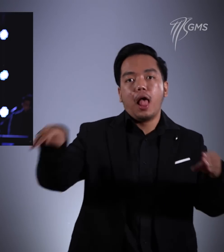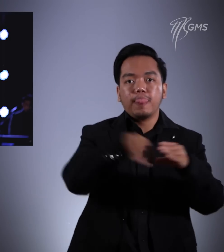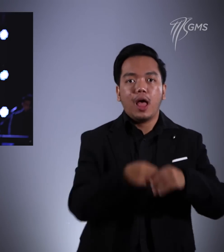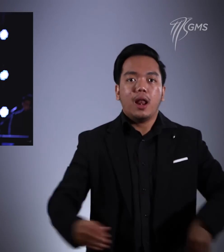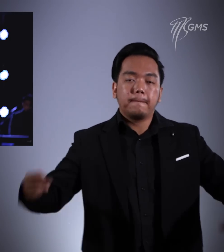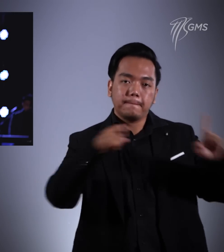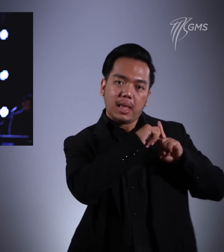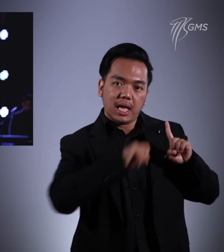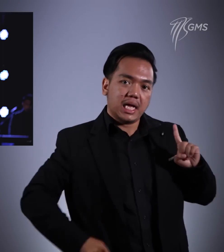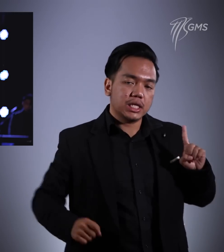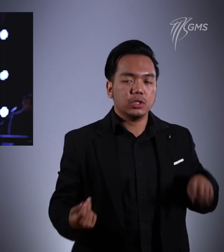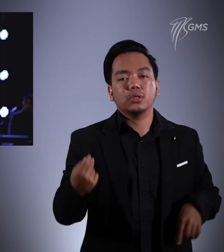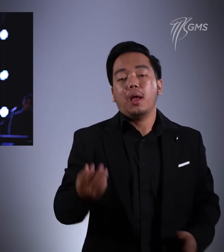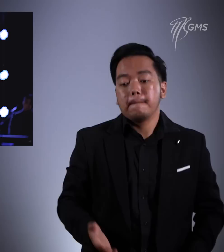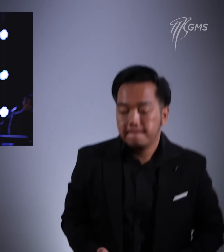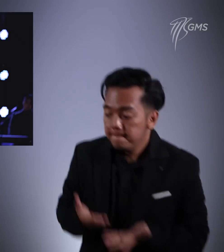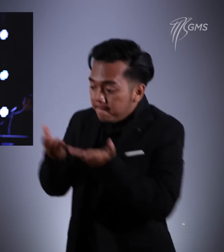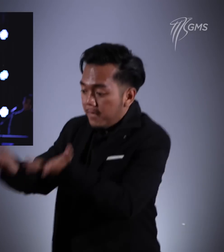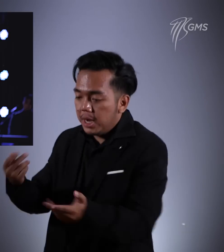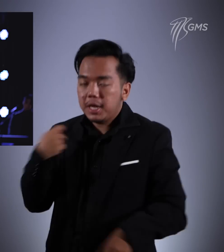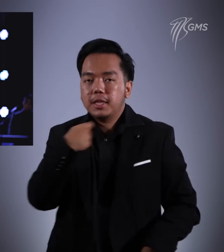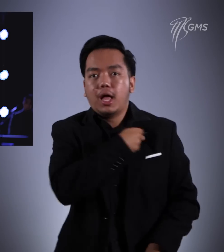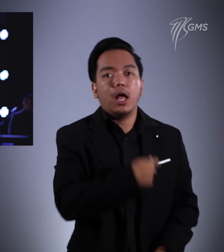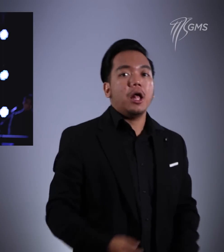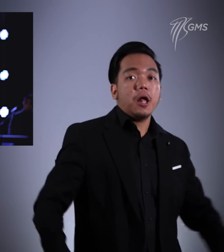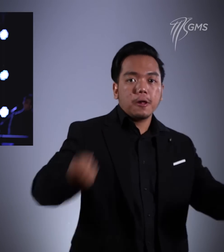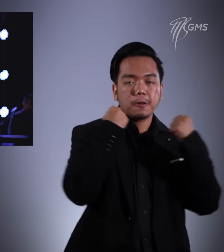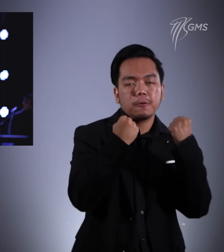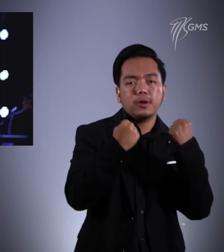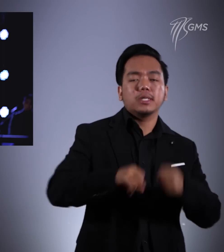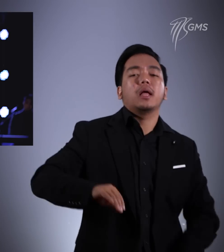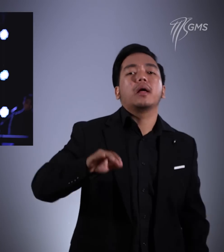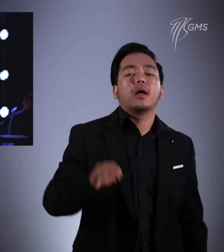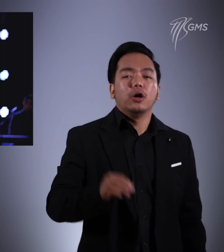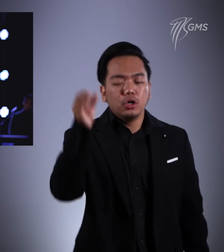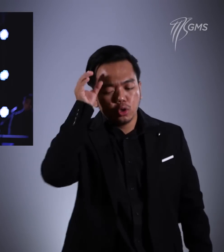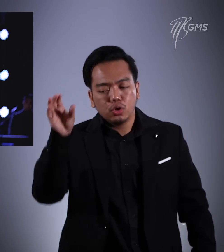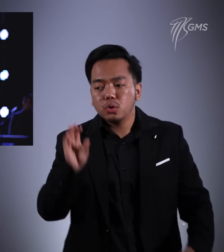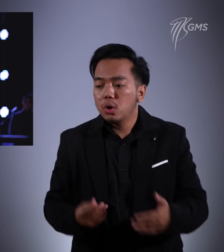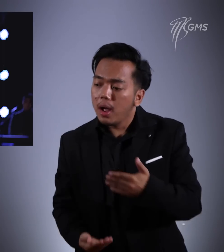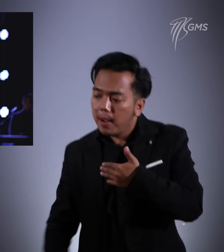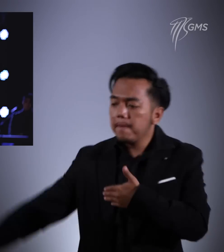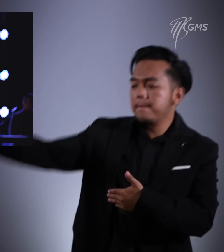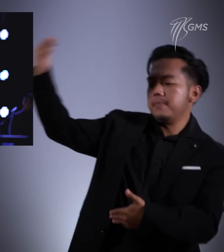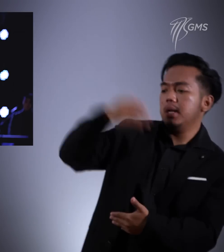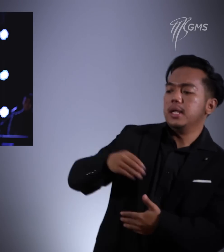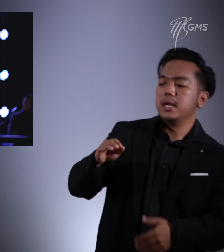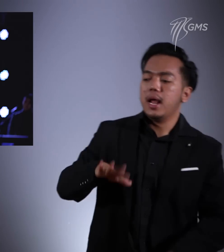kita kuasa untuk mengembalikan apa yang selama ini hilang. Apa yang menjadi milik kita dalam